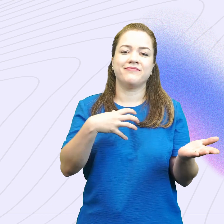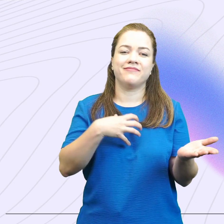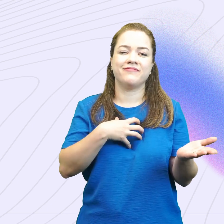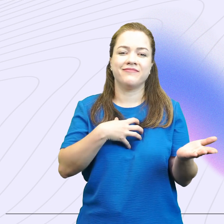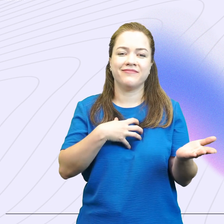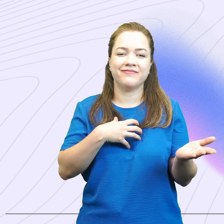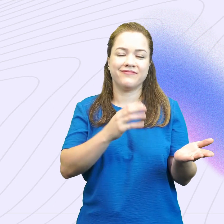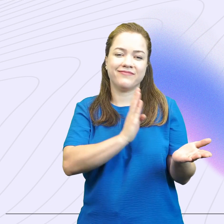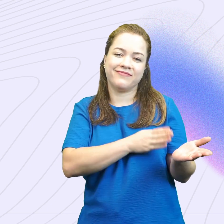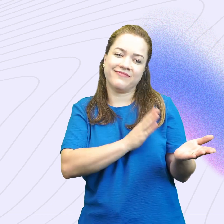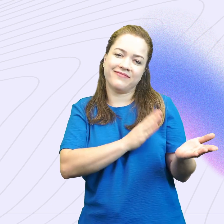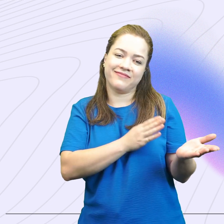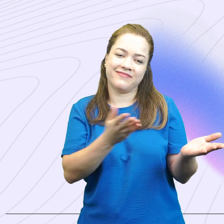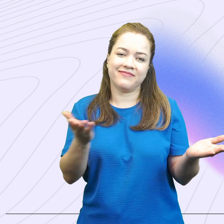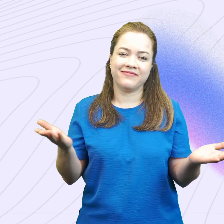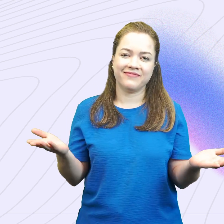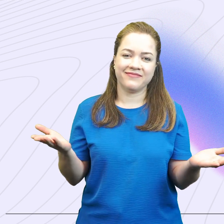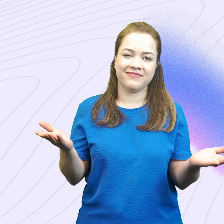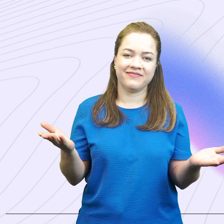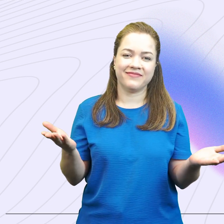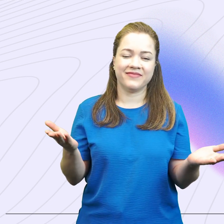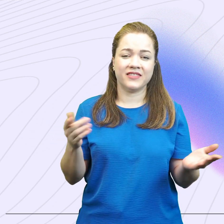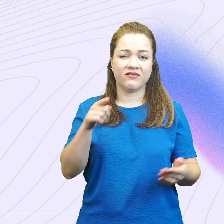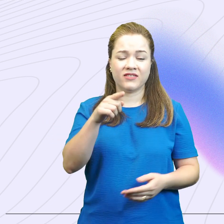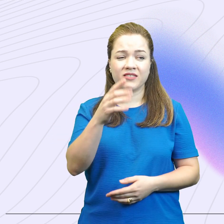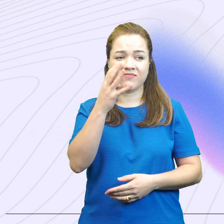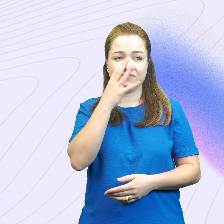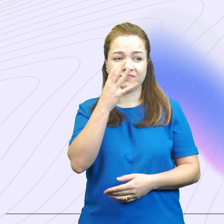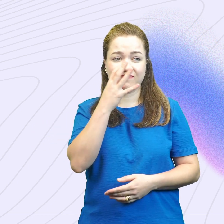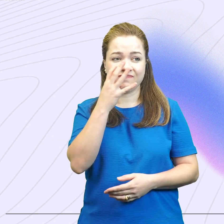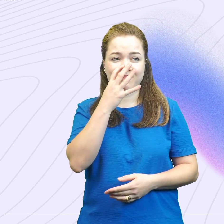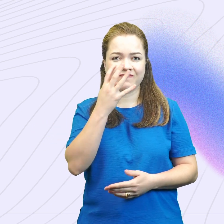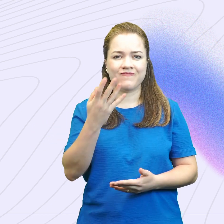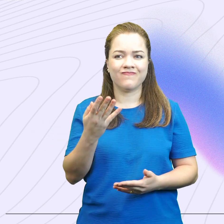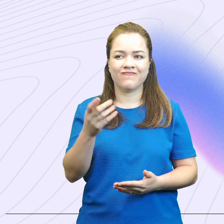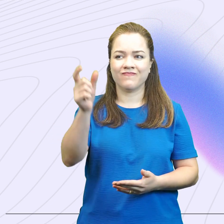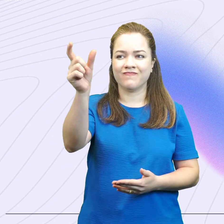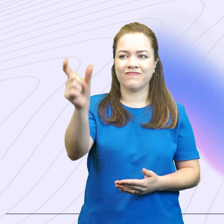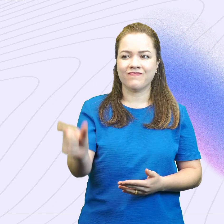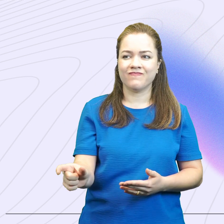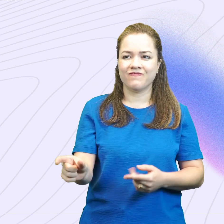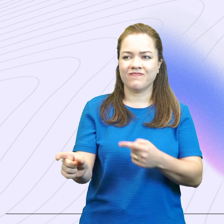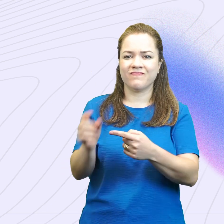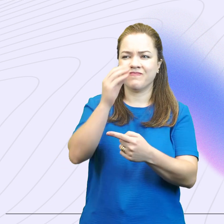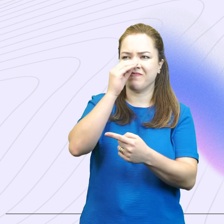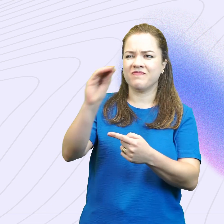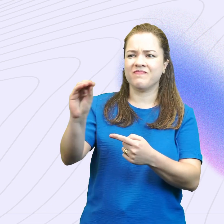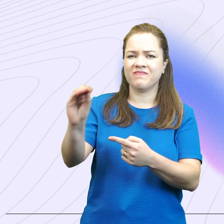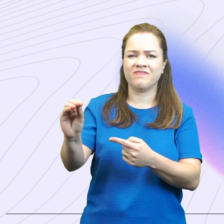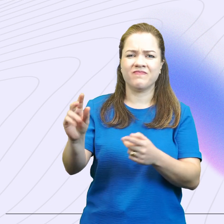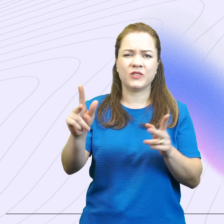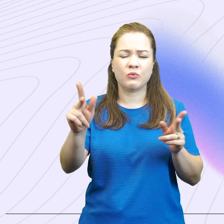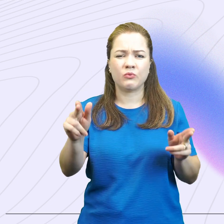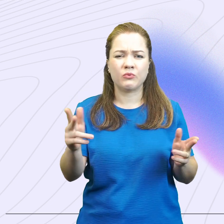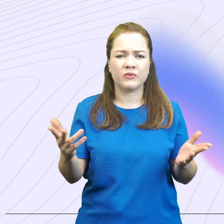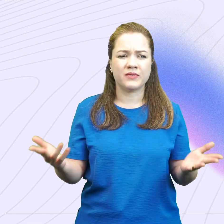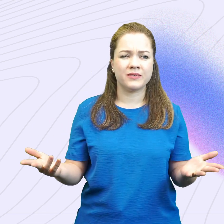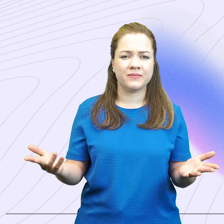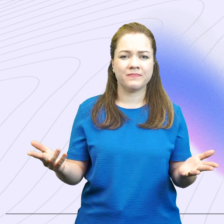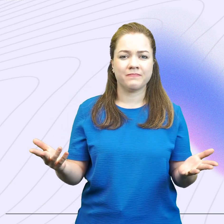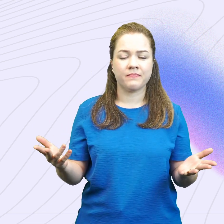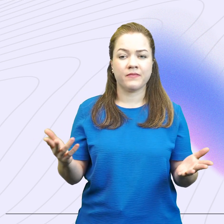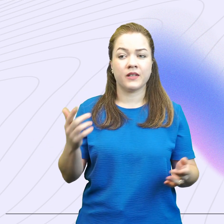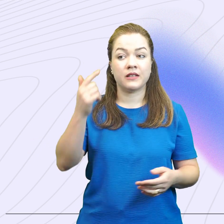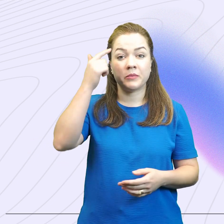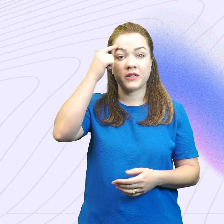que vem ao seu coração quando você observa alguém passando por momentos como esse? Ainda mais se